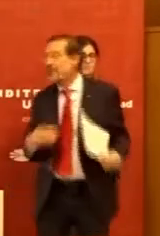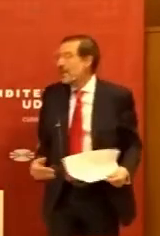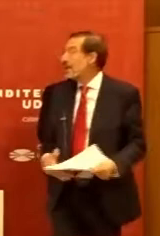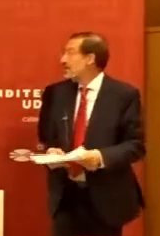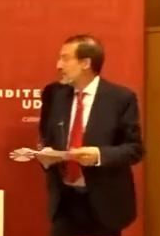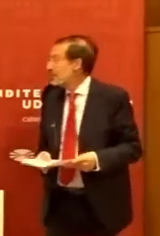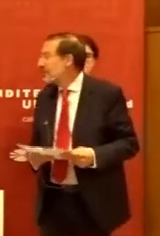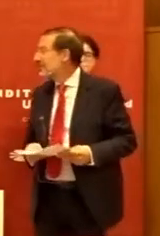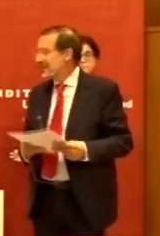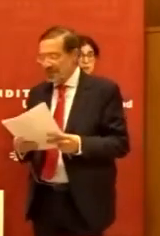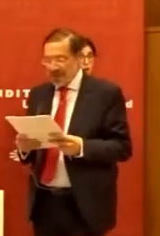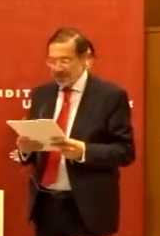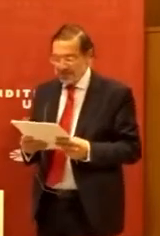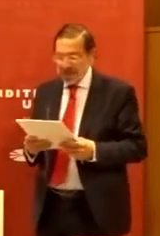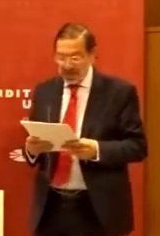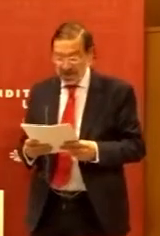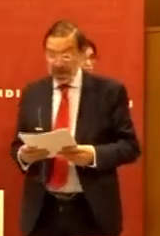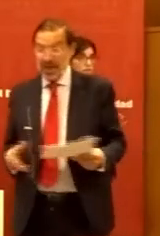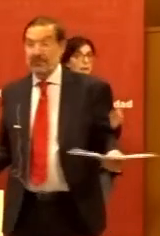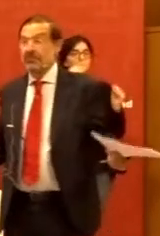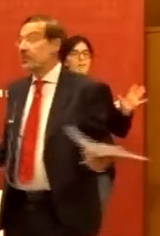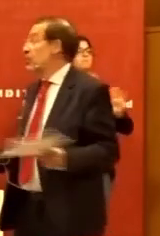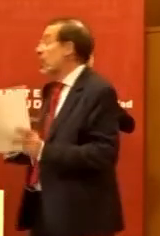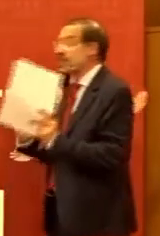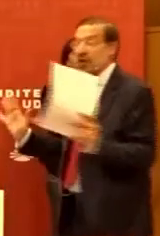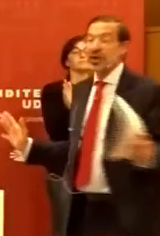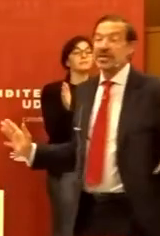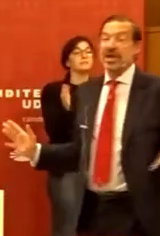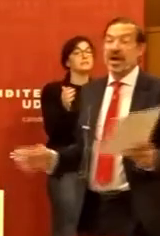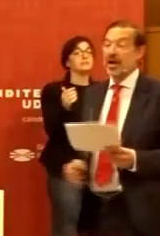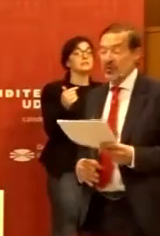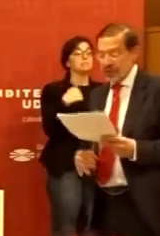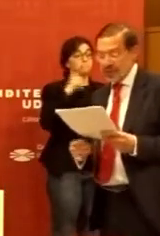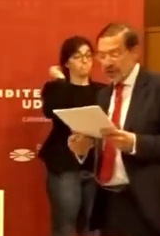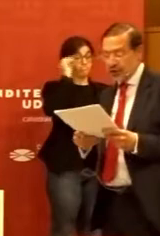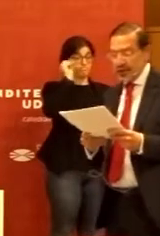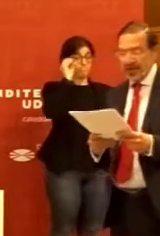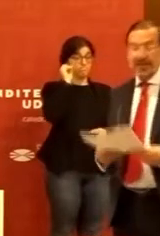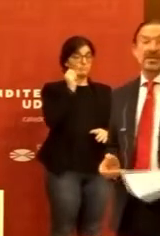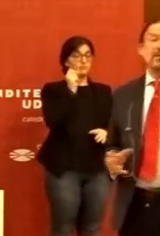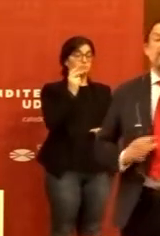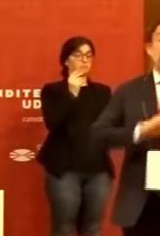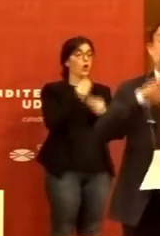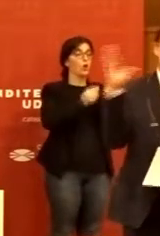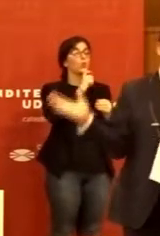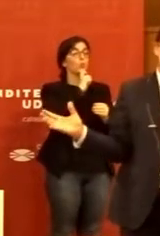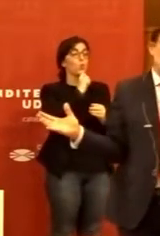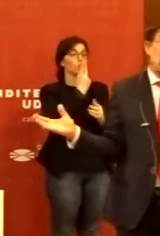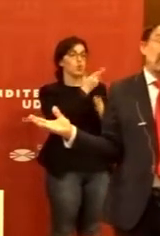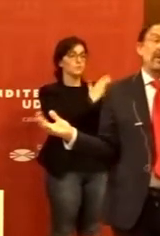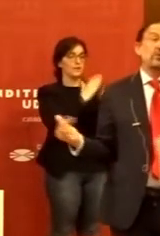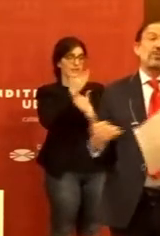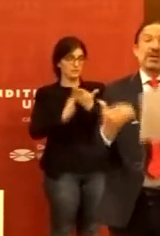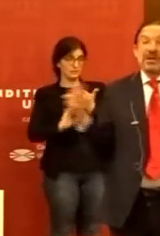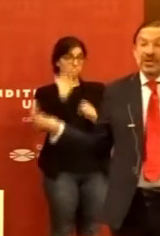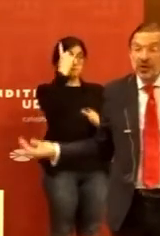ello. Se oye, ¿no? Bien, yo voy a desarrollar esta conferencia en dos partes. Primero, la